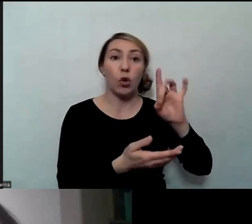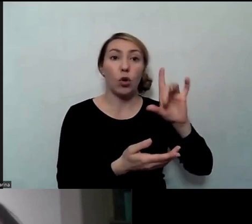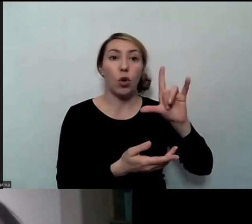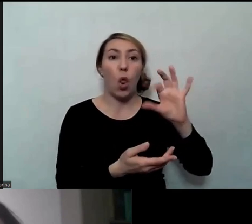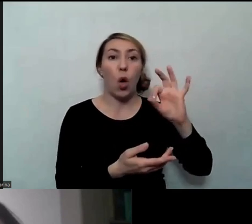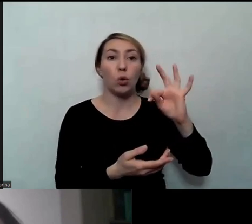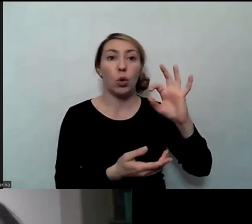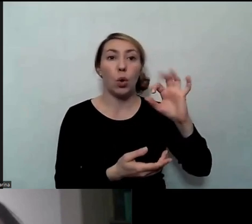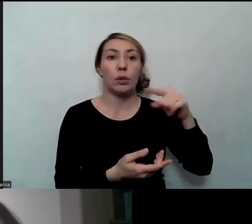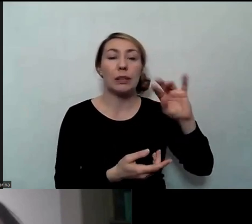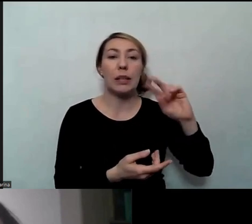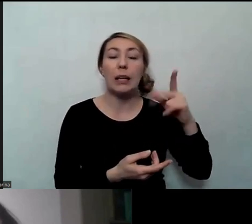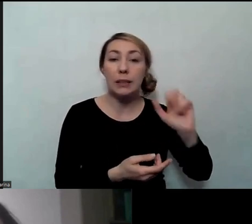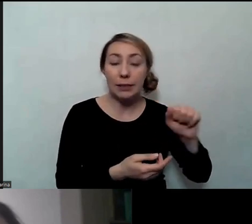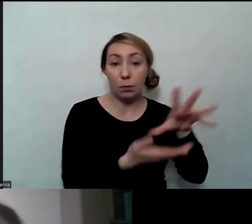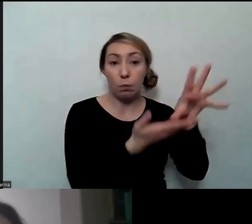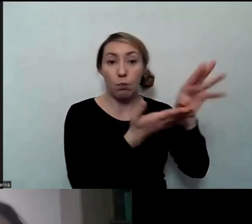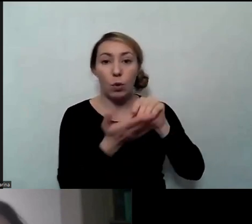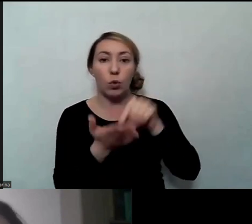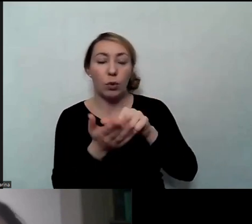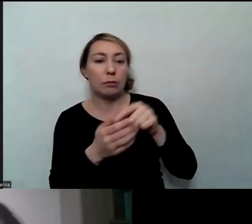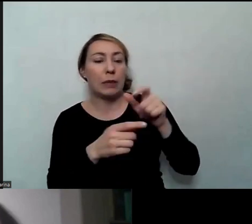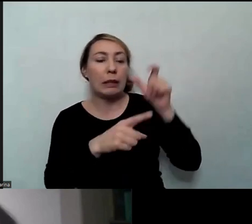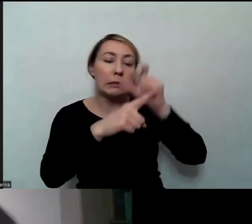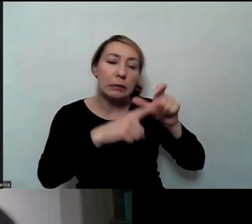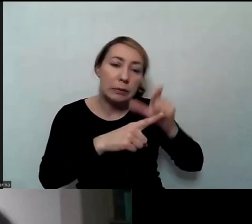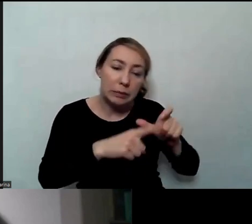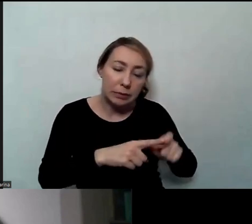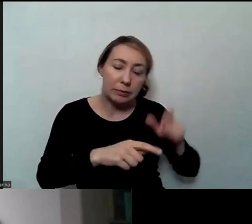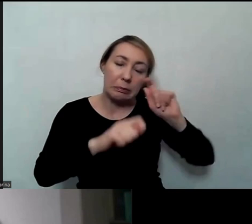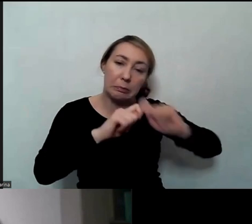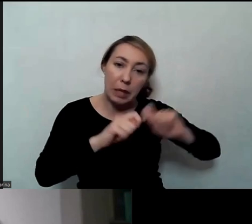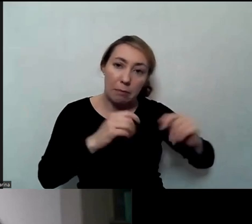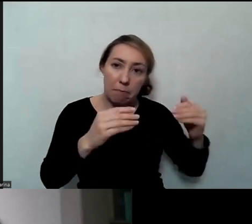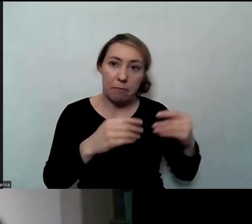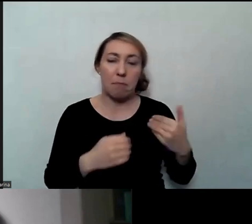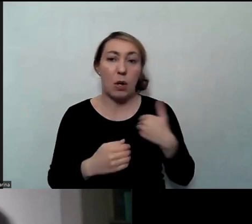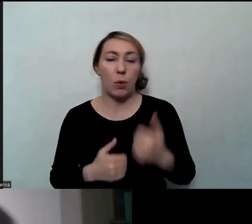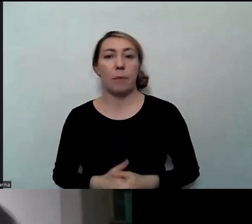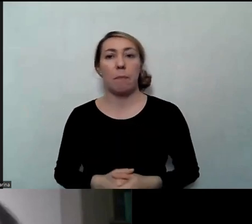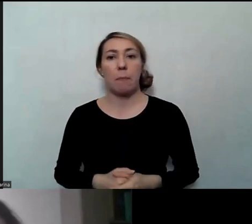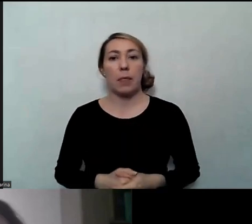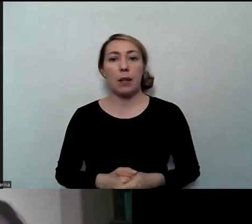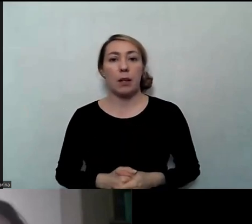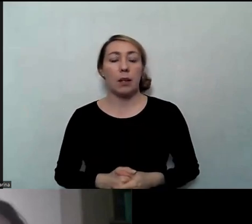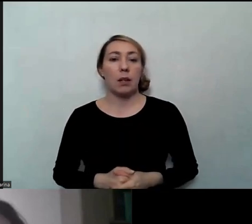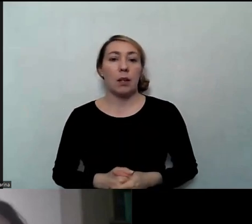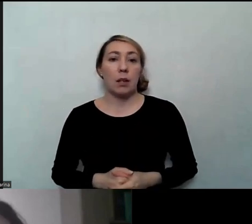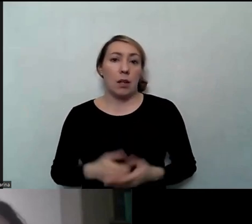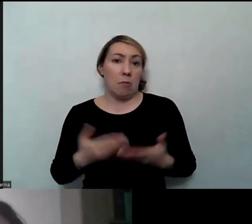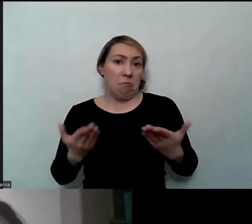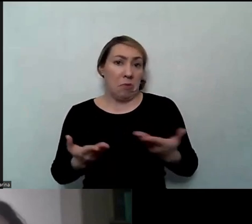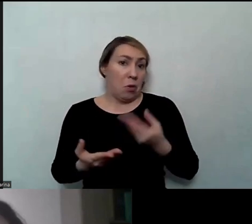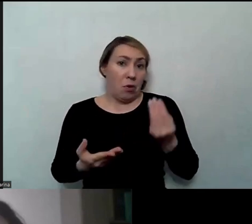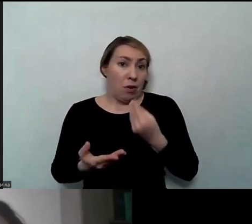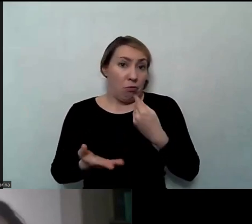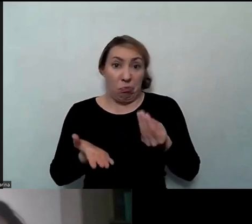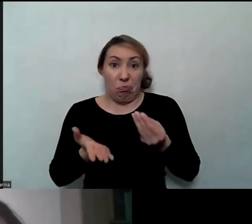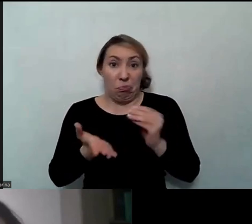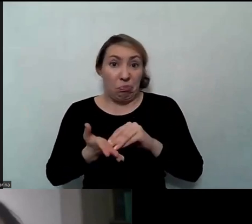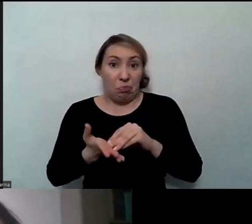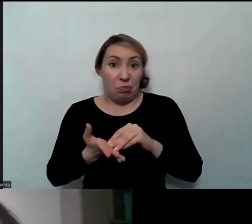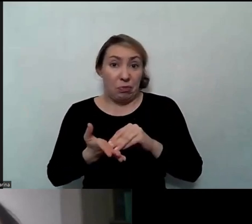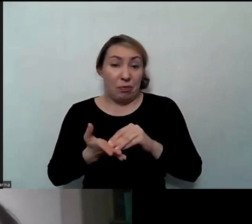też ta leksyka jest badana właśnie, i synonimia na przykład. No i nie wiem, Marto, czy jeszcze coś powinnam